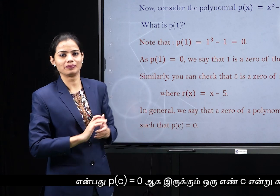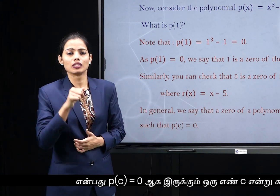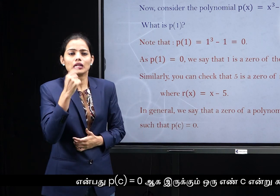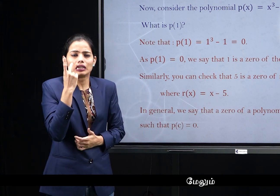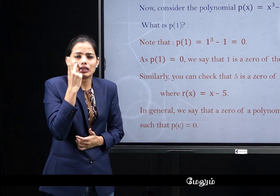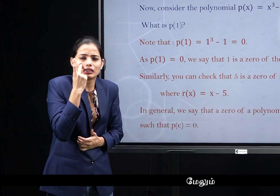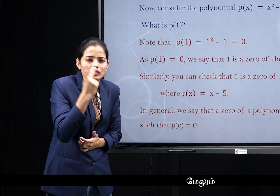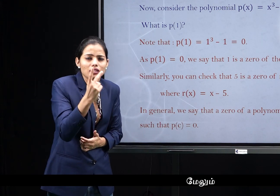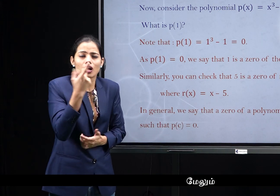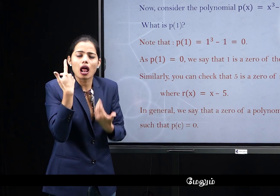மேலும்